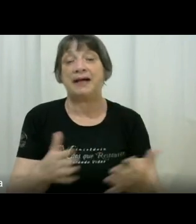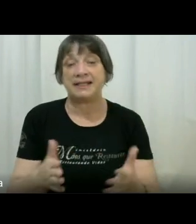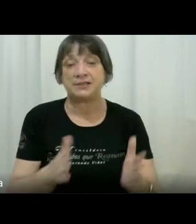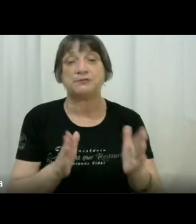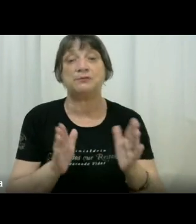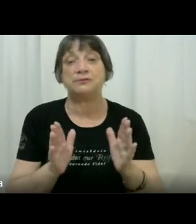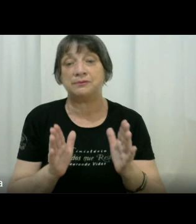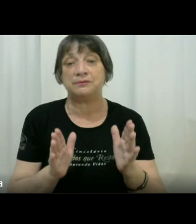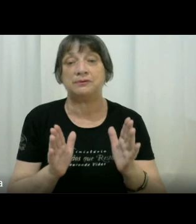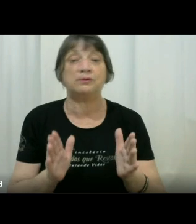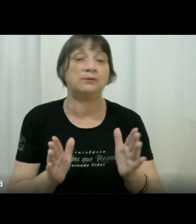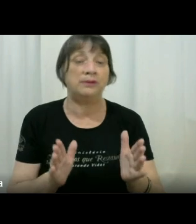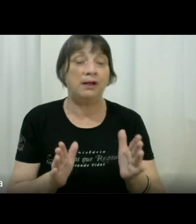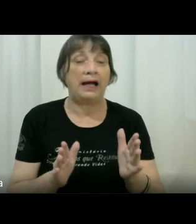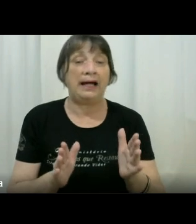segue mais